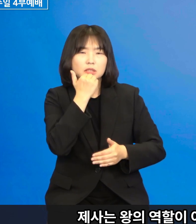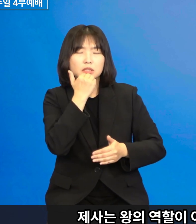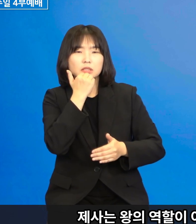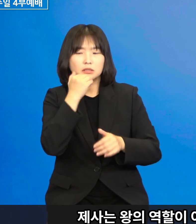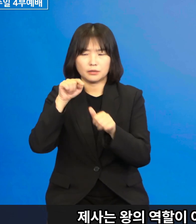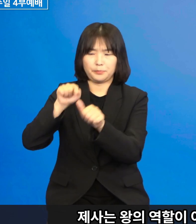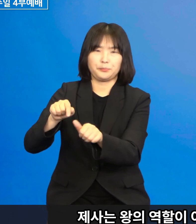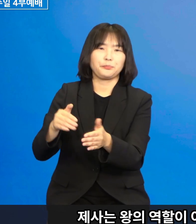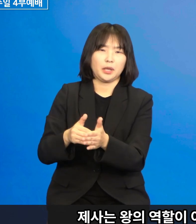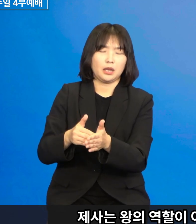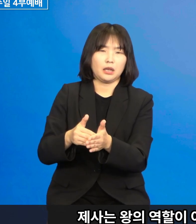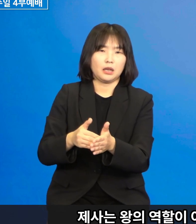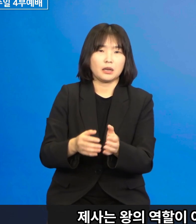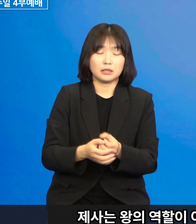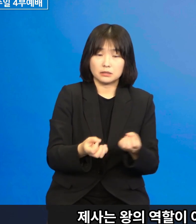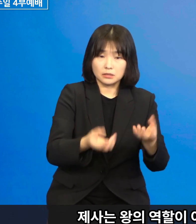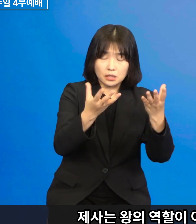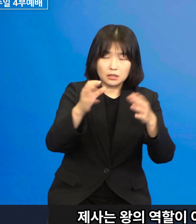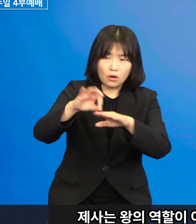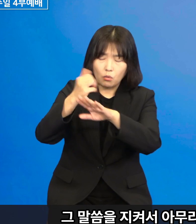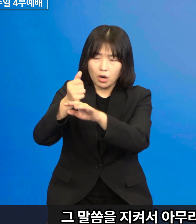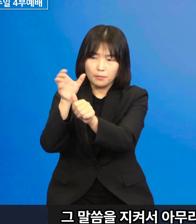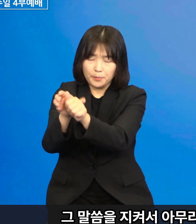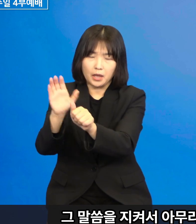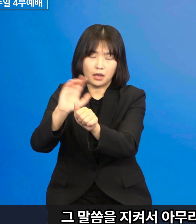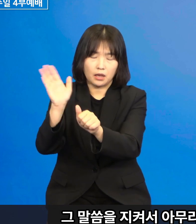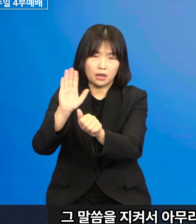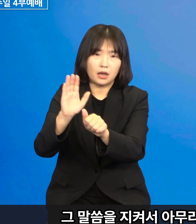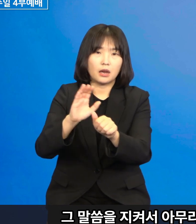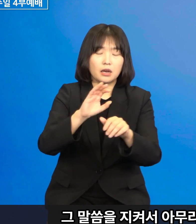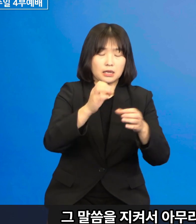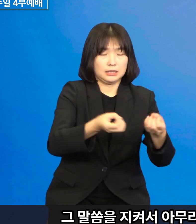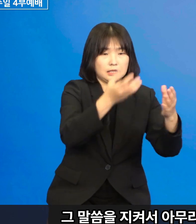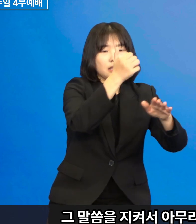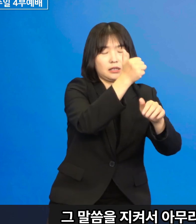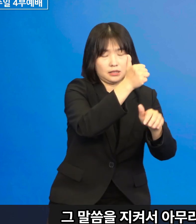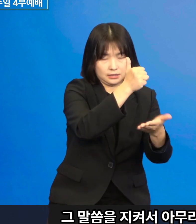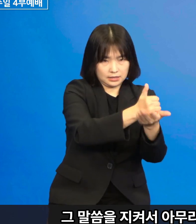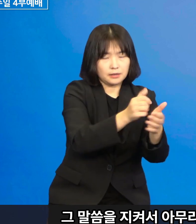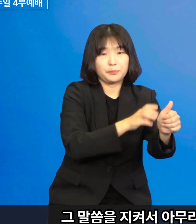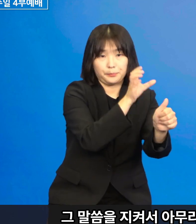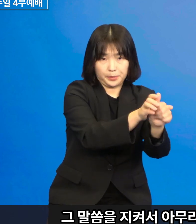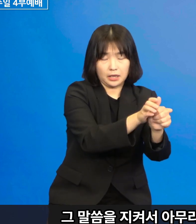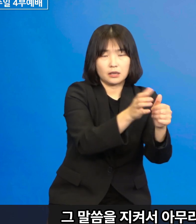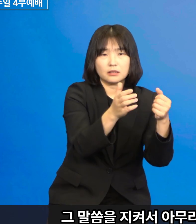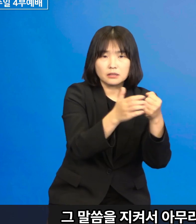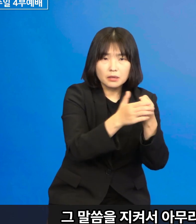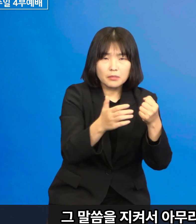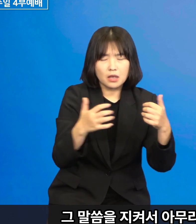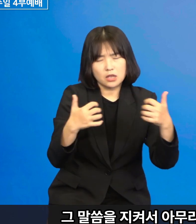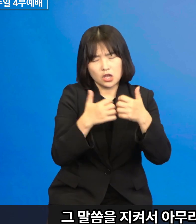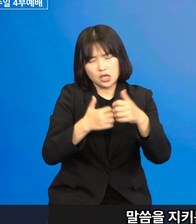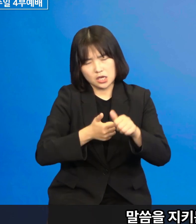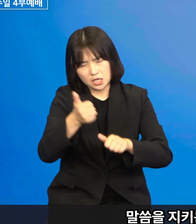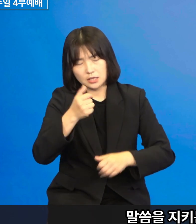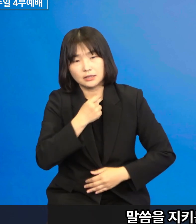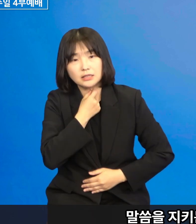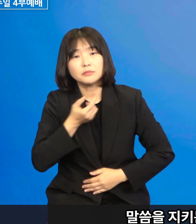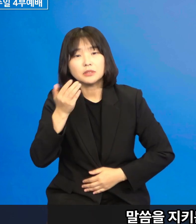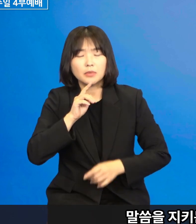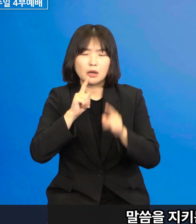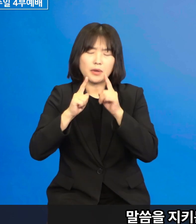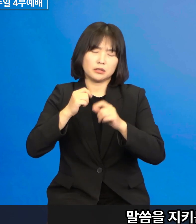아니라 제사장의 역할이므로 그 말씀을 지켜서 아무리 급해도 전쟁을 이기고 싶어도